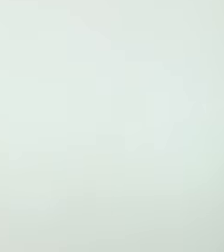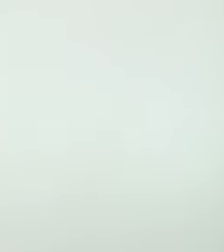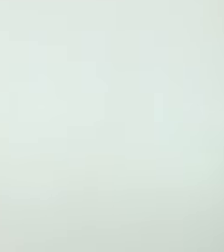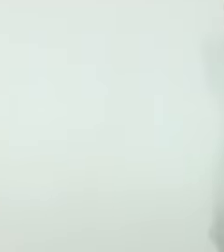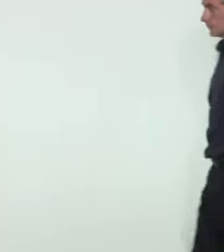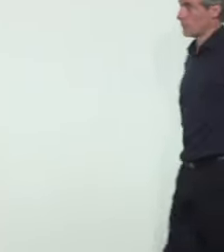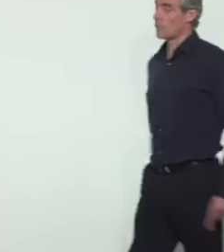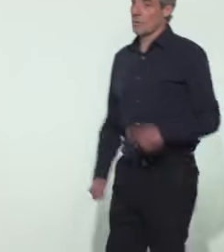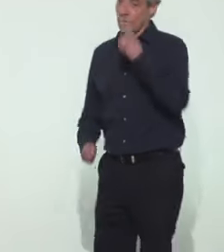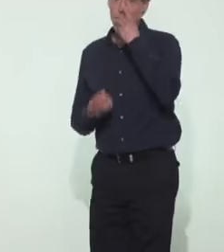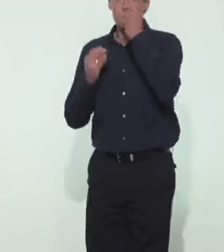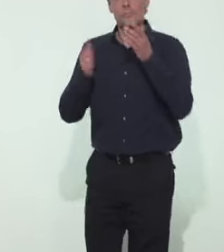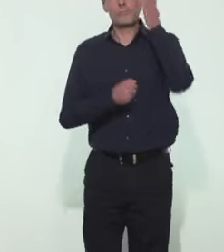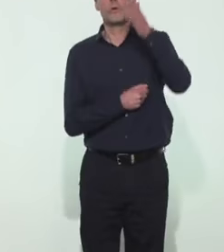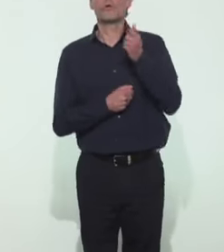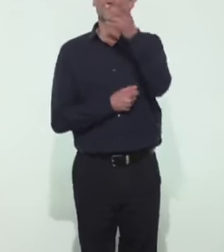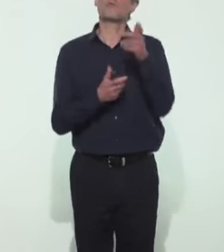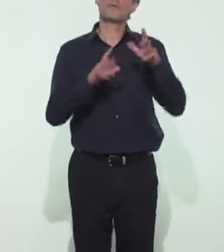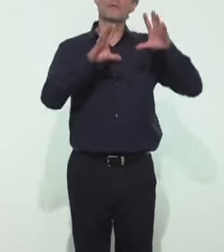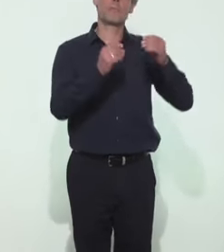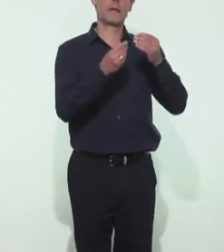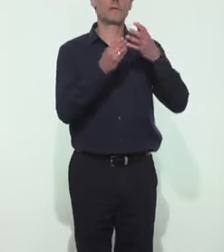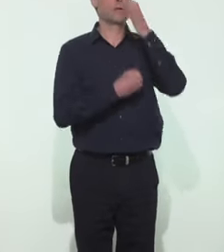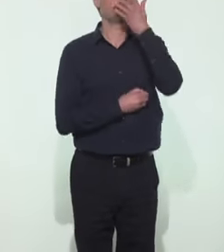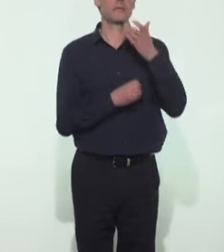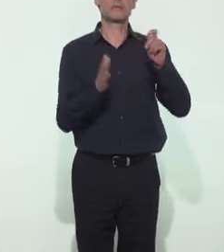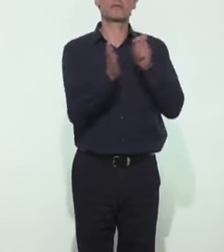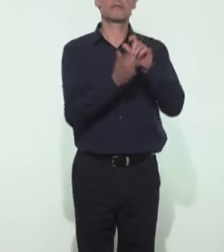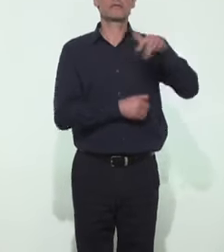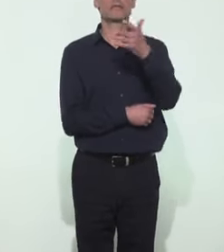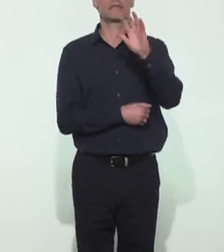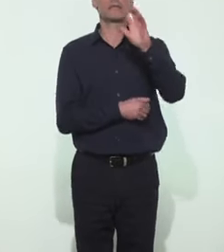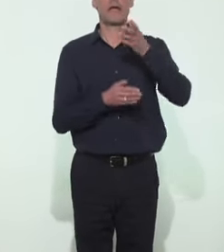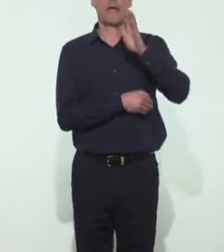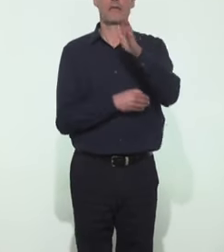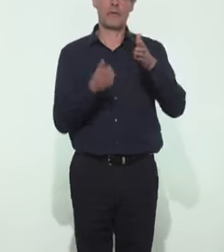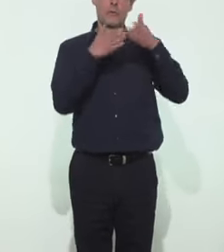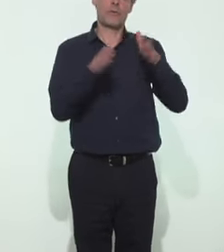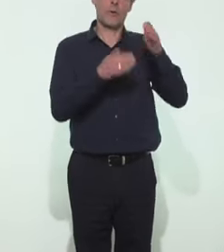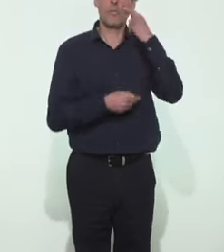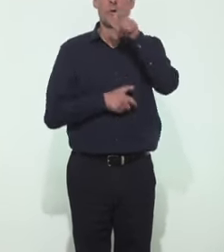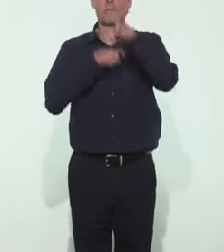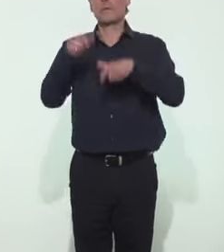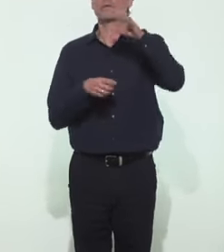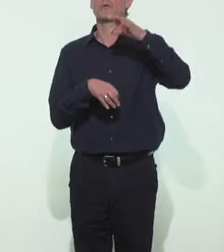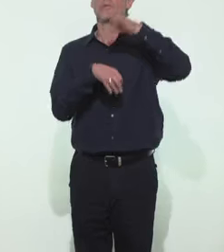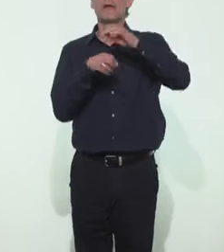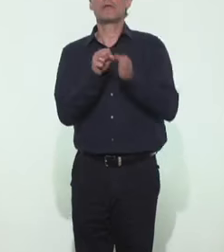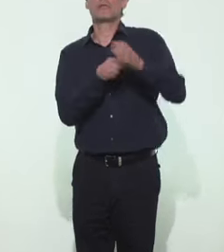projections combien de lits de réanimation faudra-t-il ouvrir d'ici le 15 avril pour accueillir l'ensemble des malades qu'ovide grave